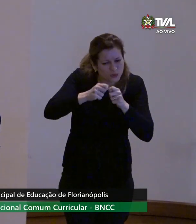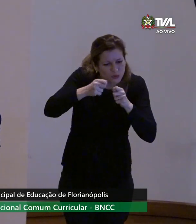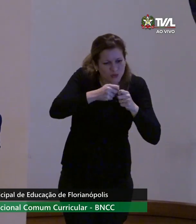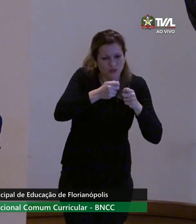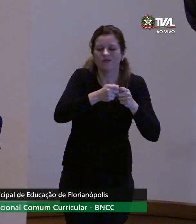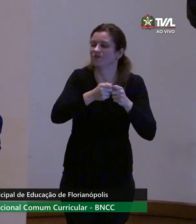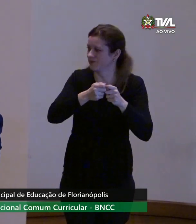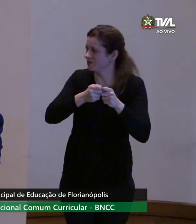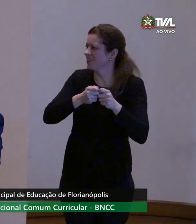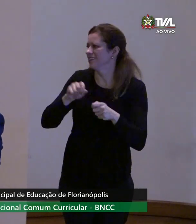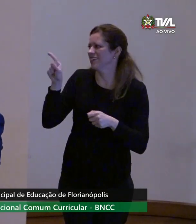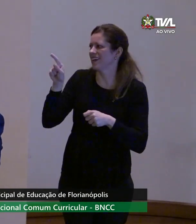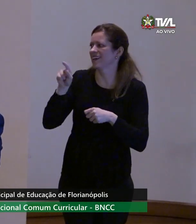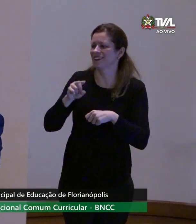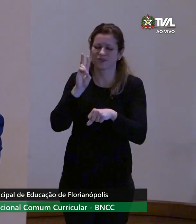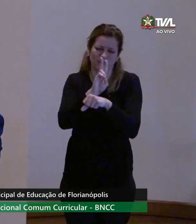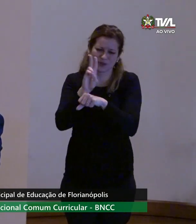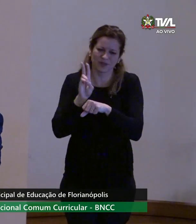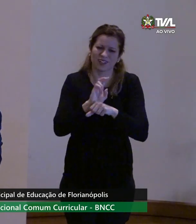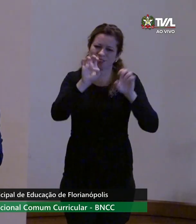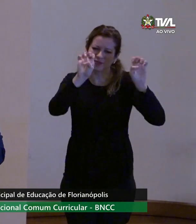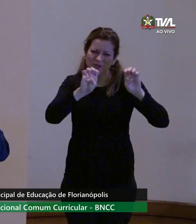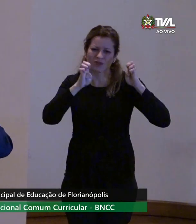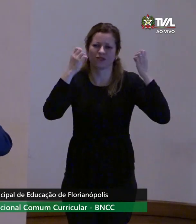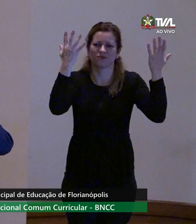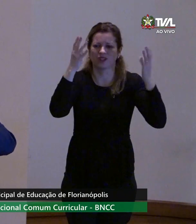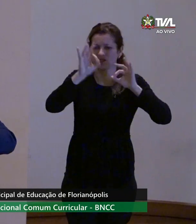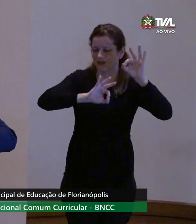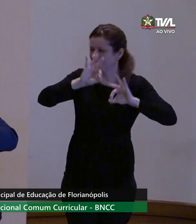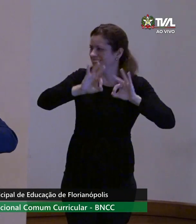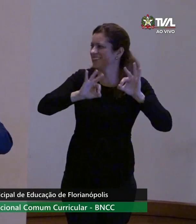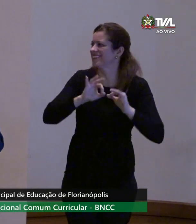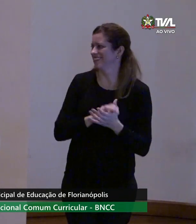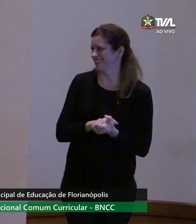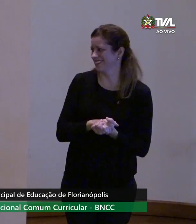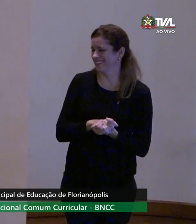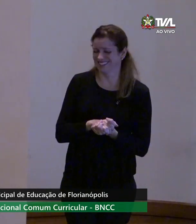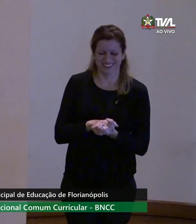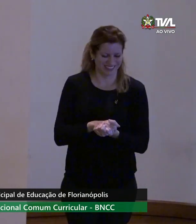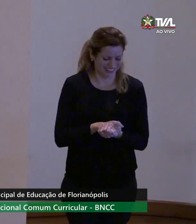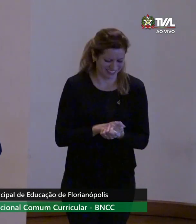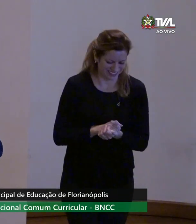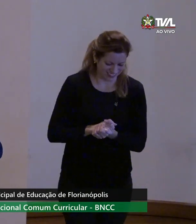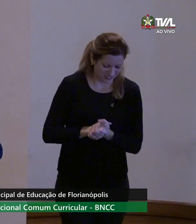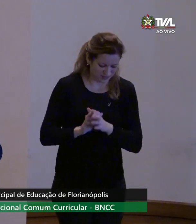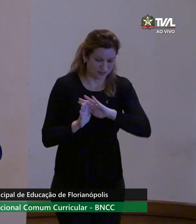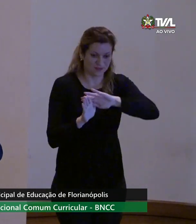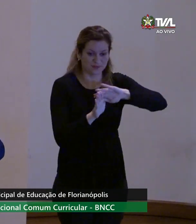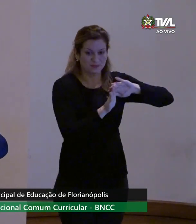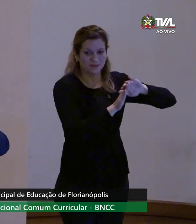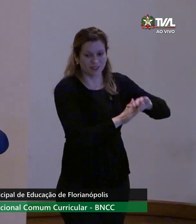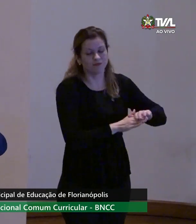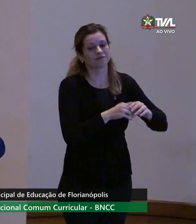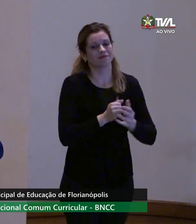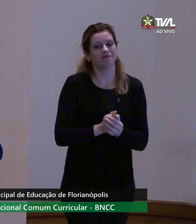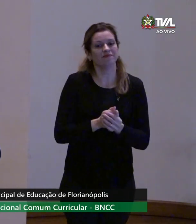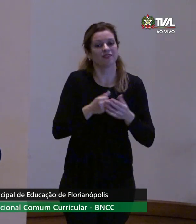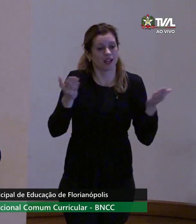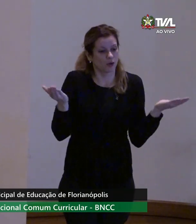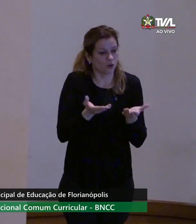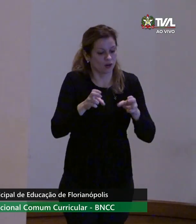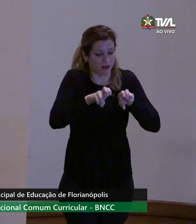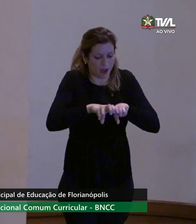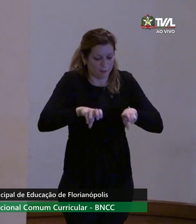carinho do nosso evento e batendo foto mandando para mim tá bem agora a mesa composta